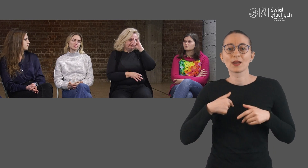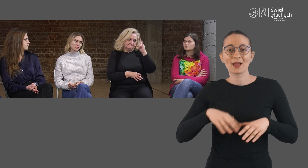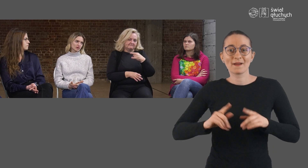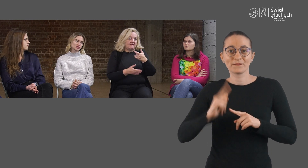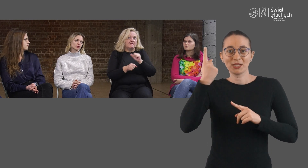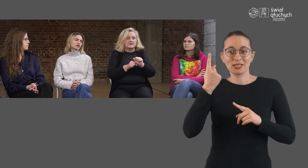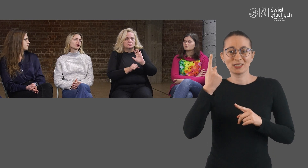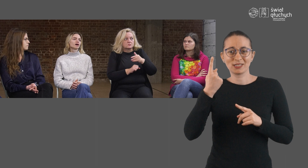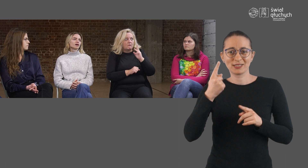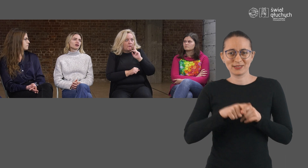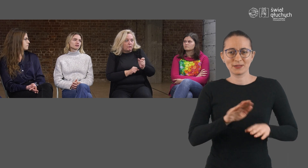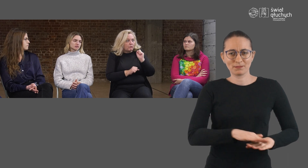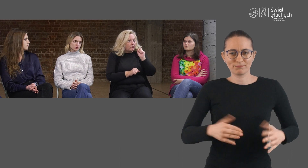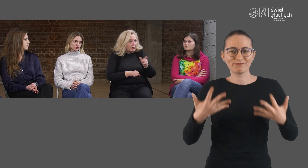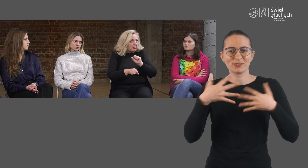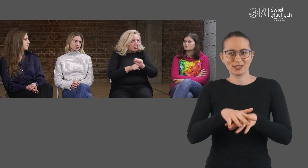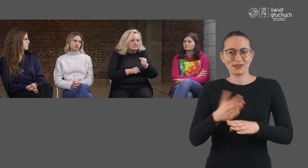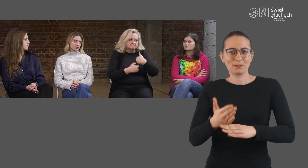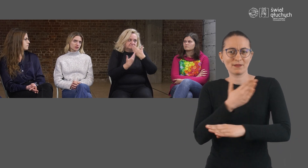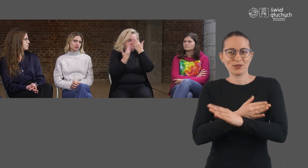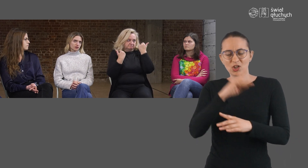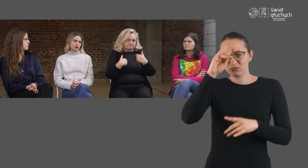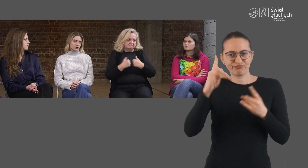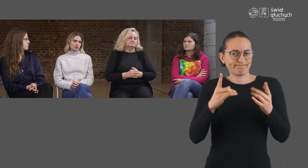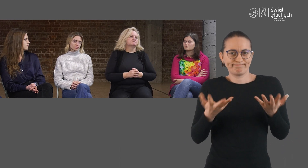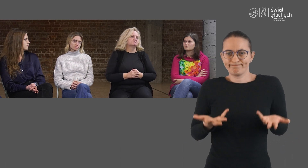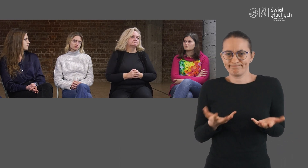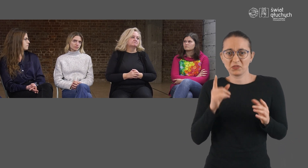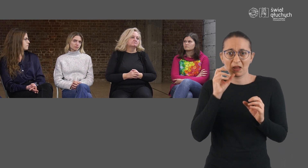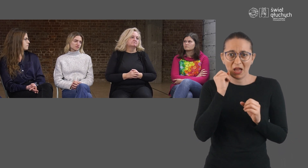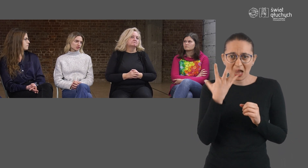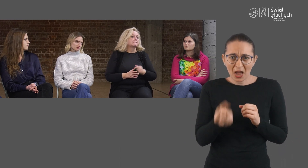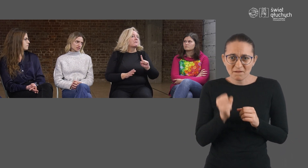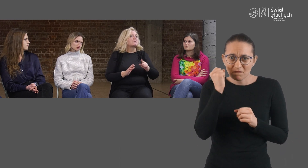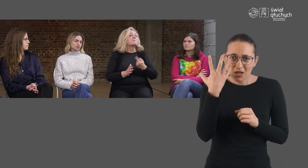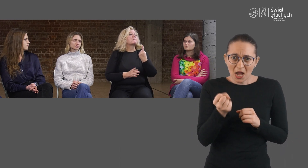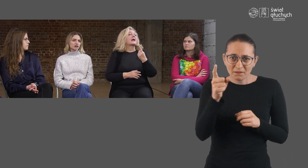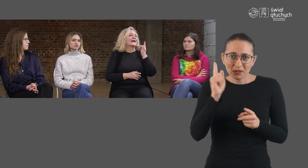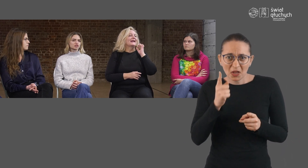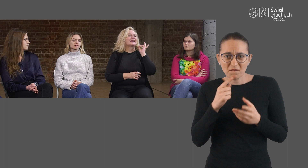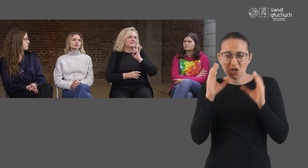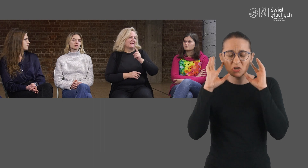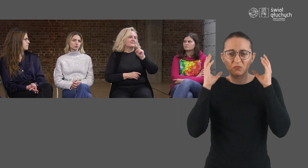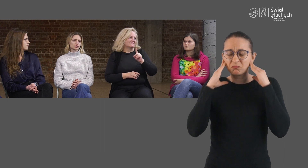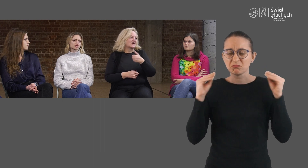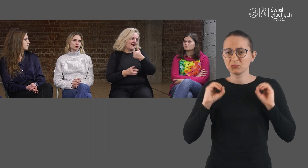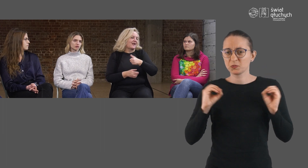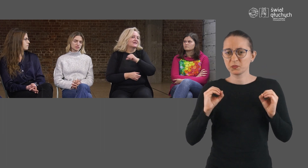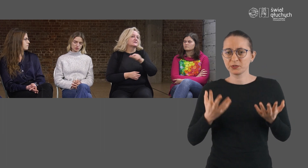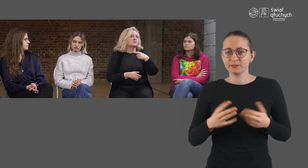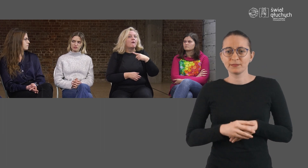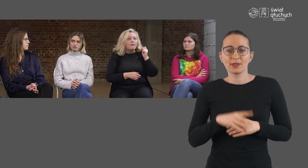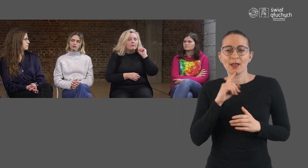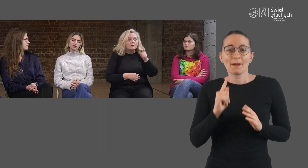że są w ogóle szkoły dla niesłyszących. W pierwszej gimnazjum dowiedziałam się, że są szkoły